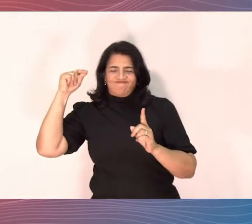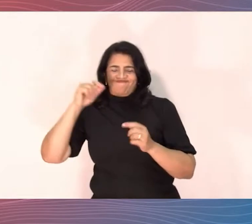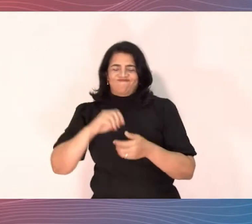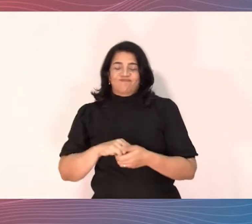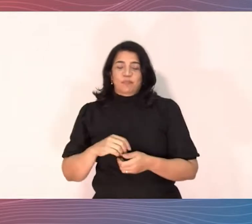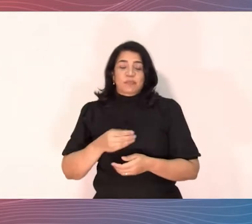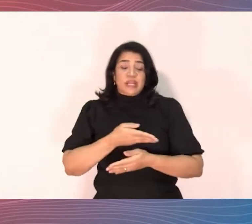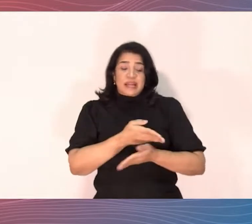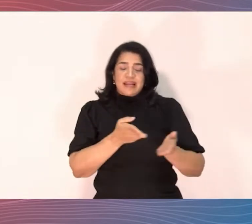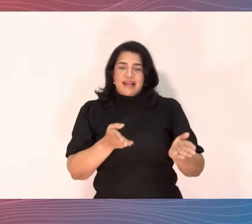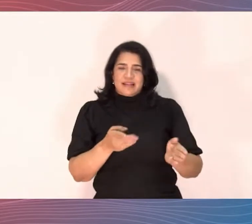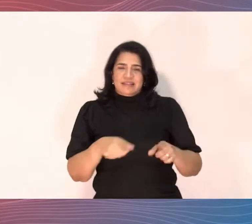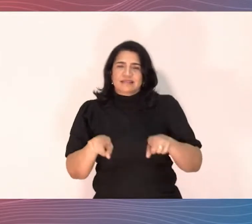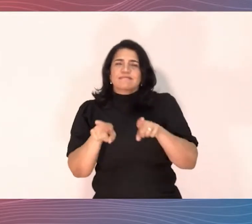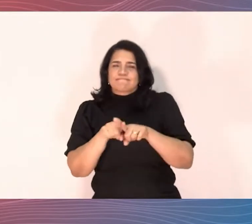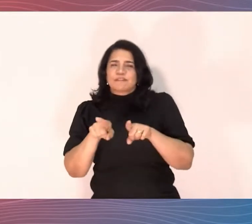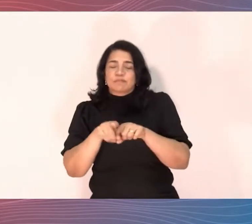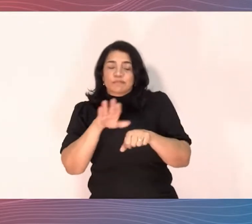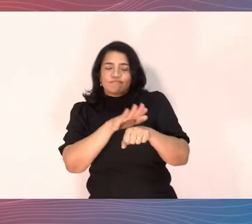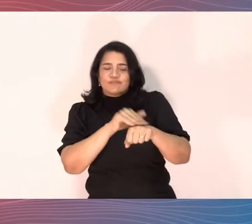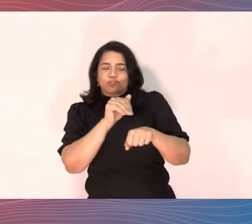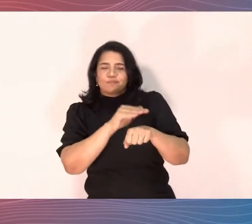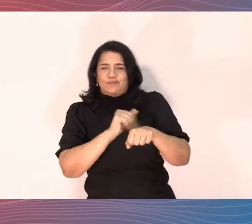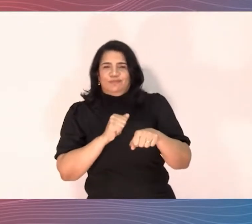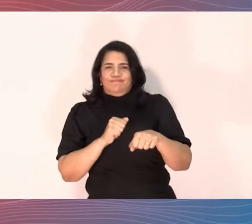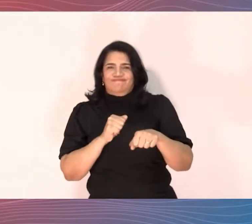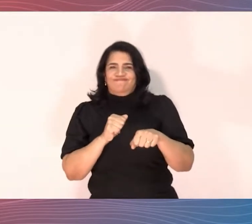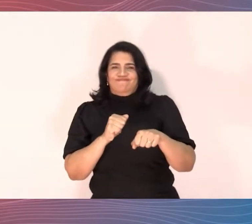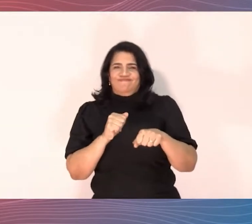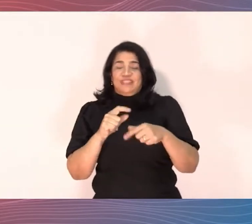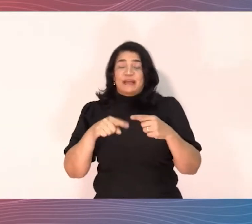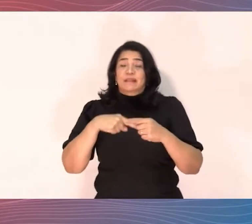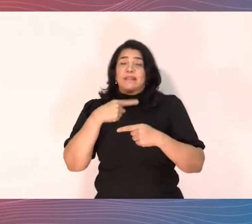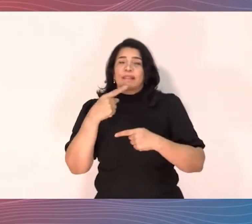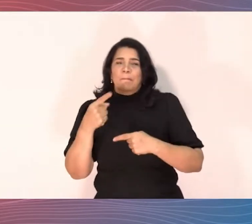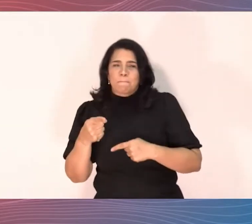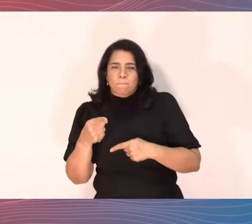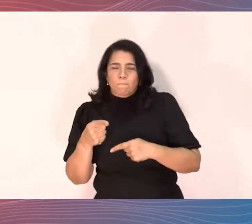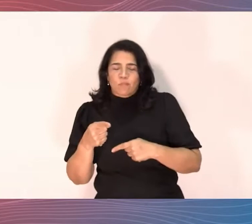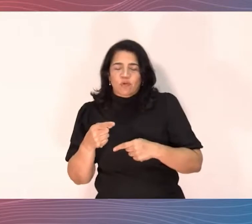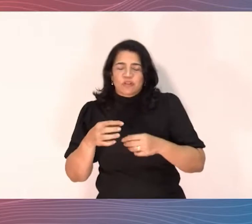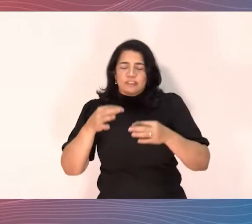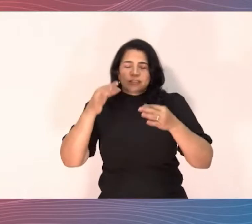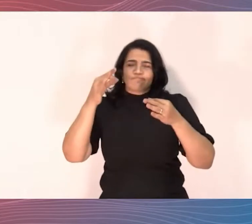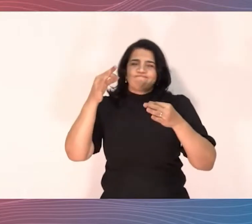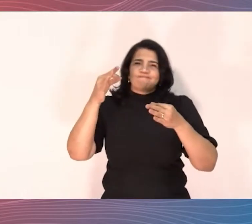esses também justificou. Deus um dia não te chamou?